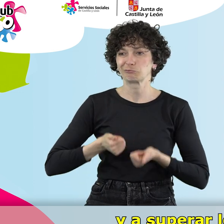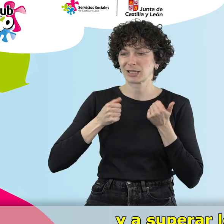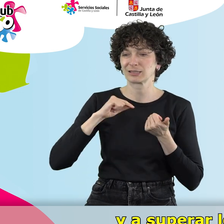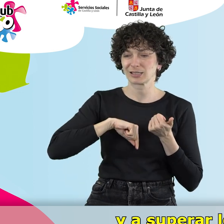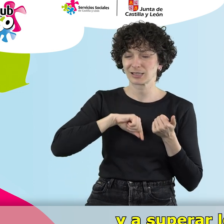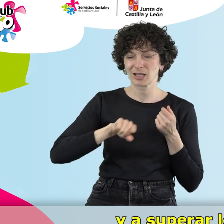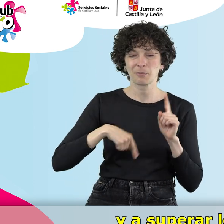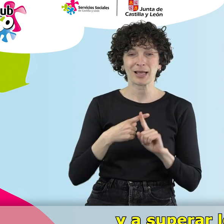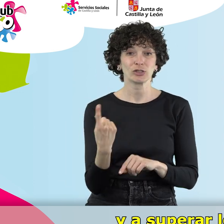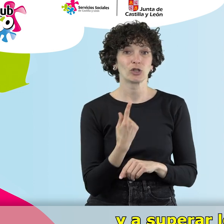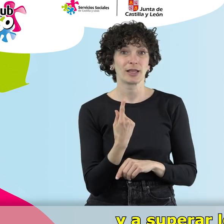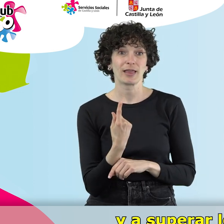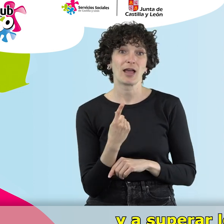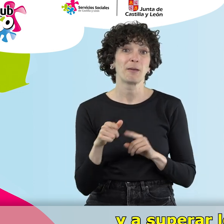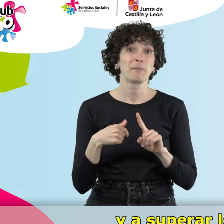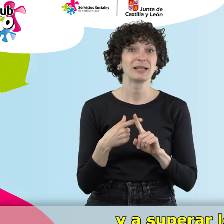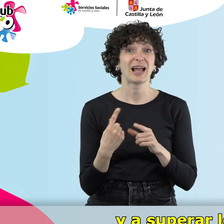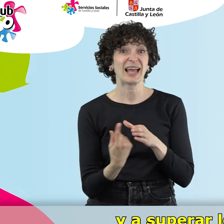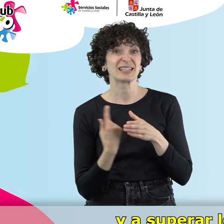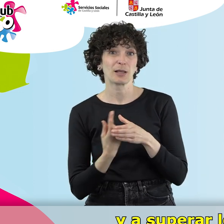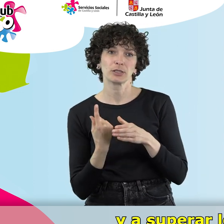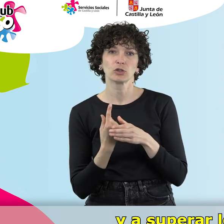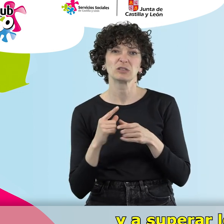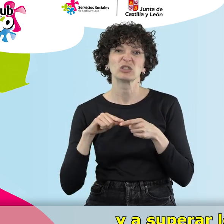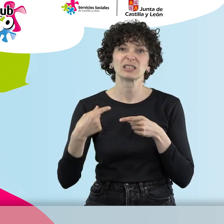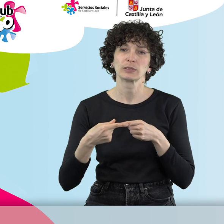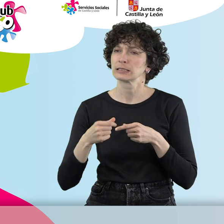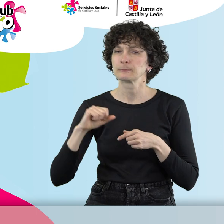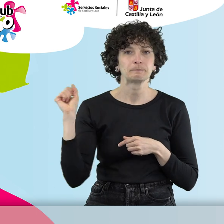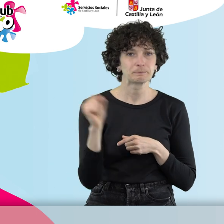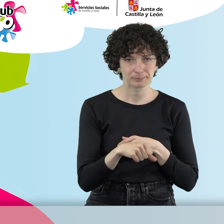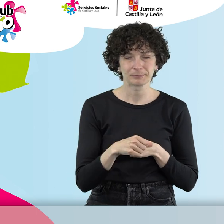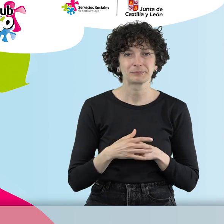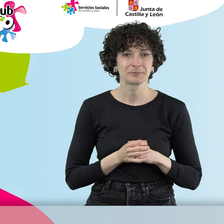y a superar los efectos de la soledad y del aislamiento.